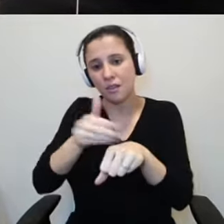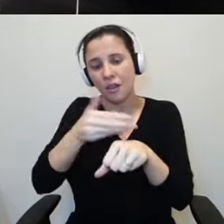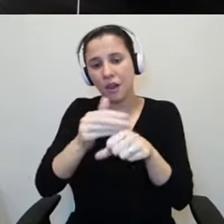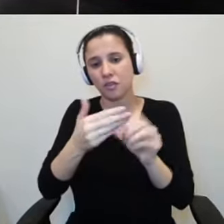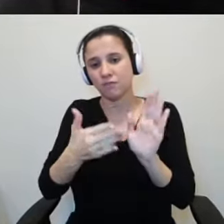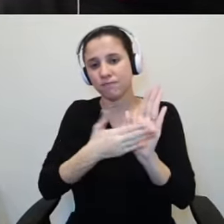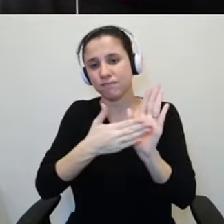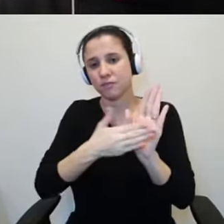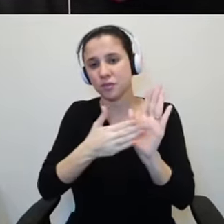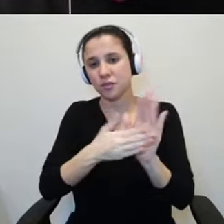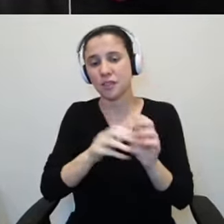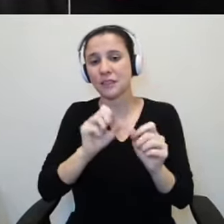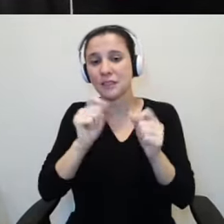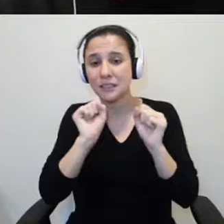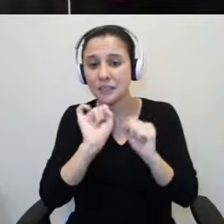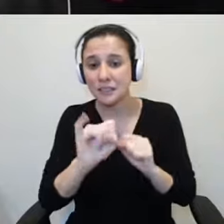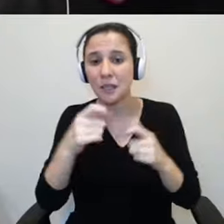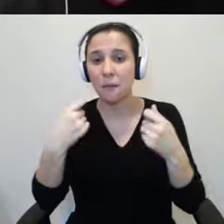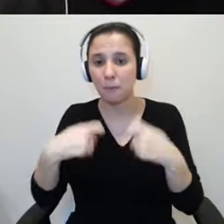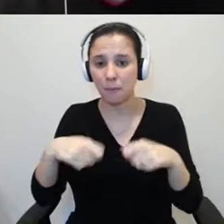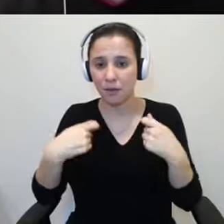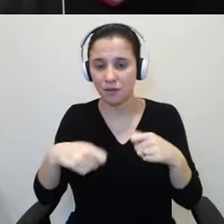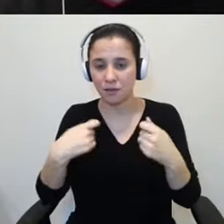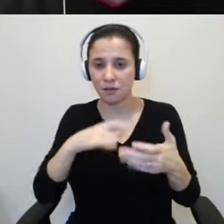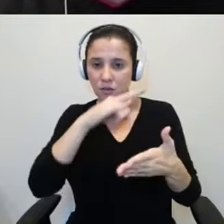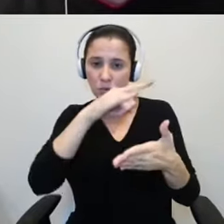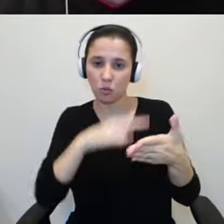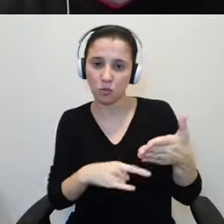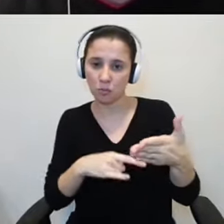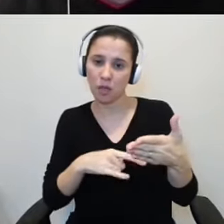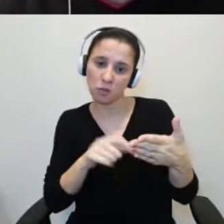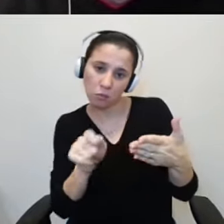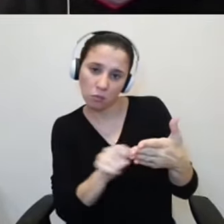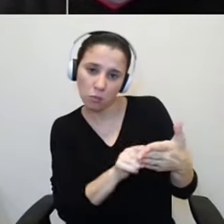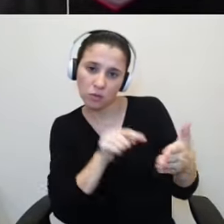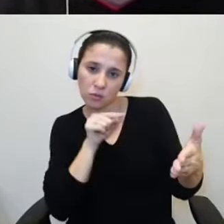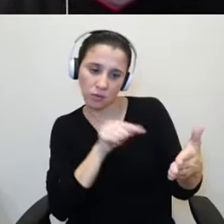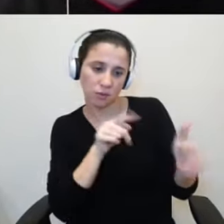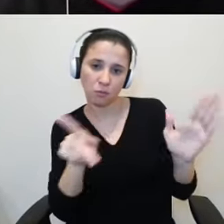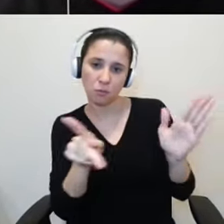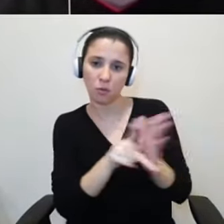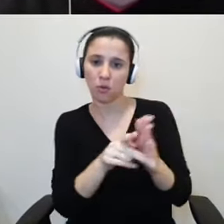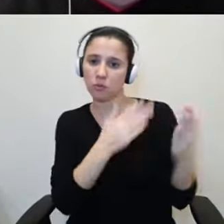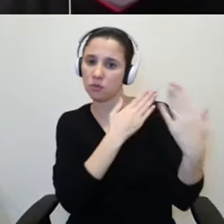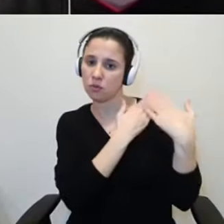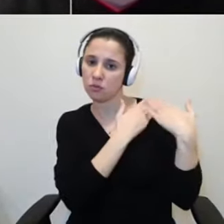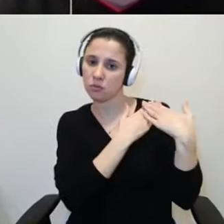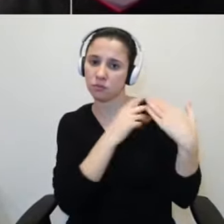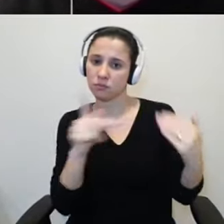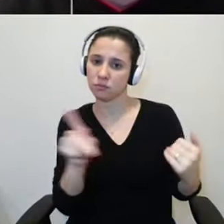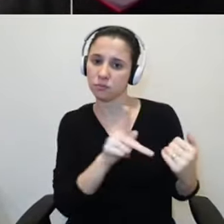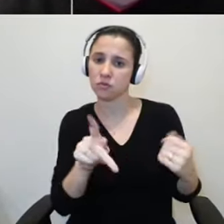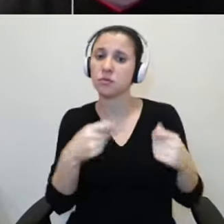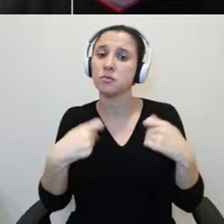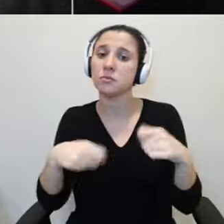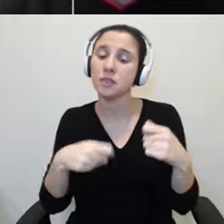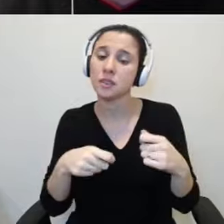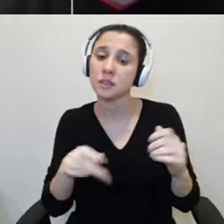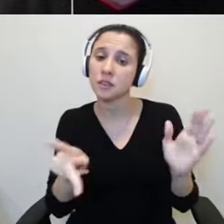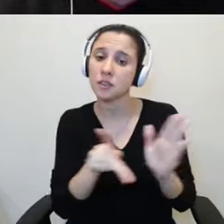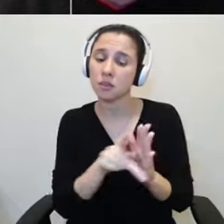com assinatura digital. Então, muitos documentos já estão sendo assinados dessa